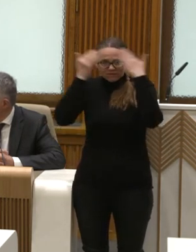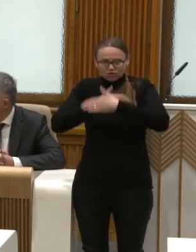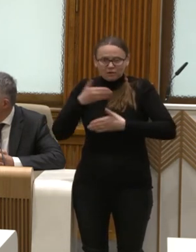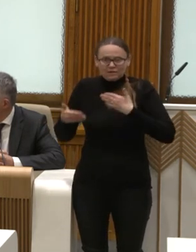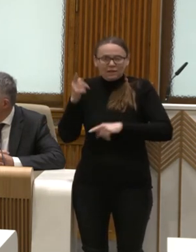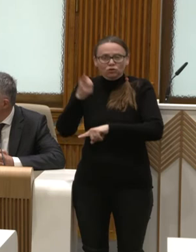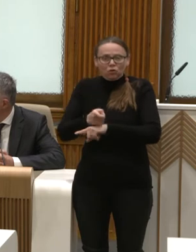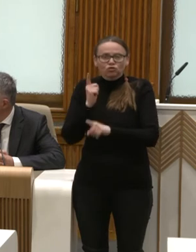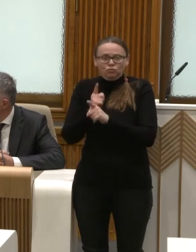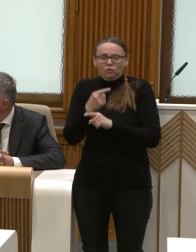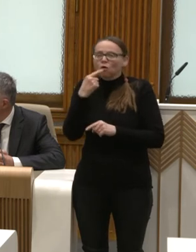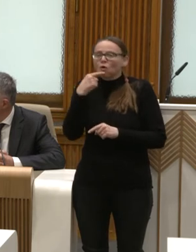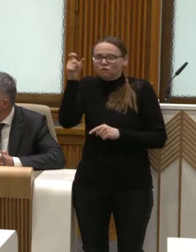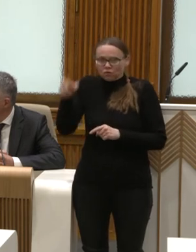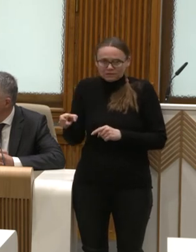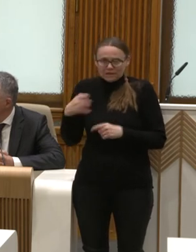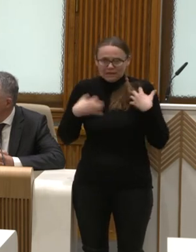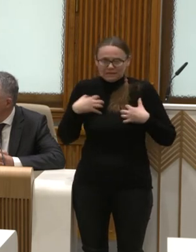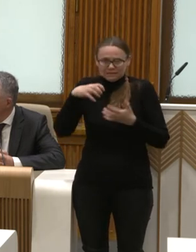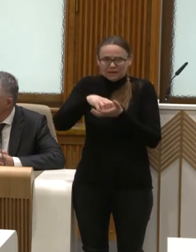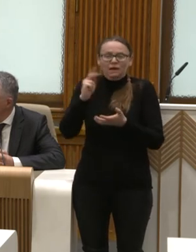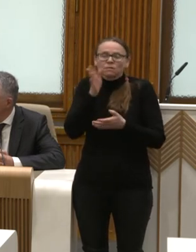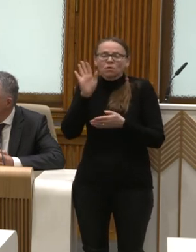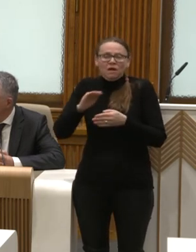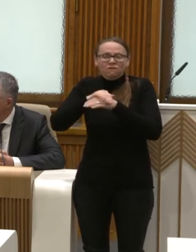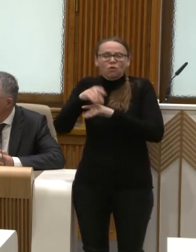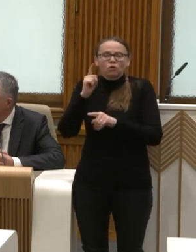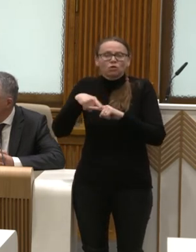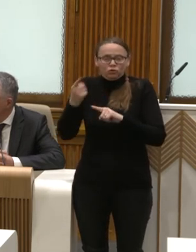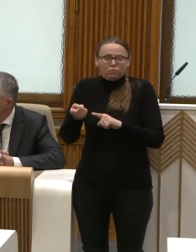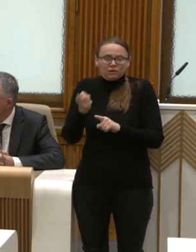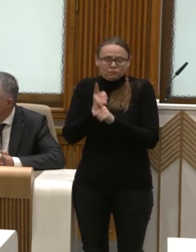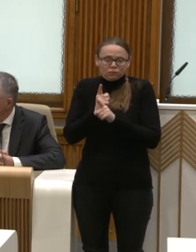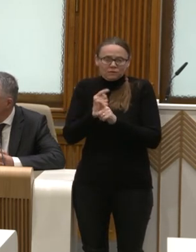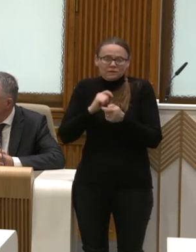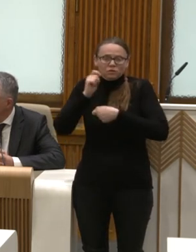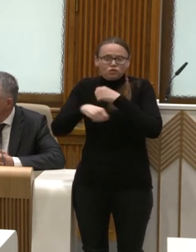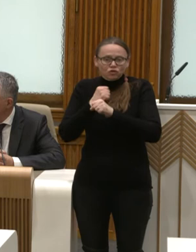seji določil tudi govorca kriznega štaba, ki bo na voljo potem tudi za sodelovanje v